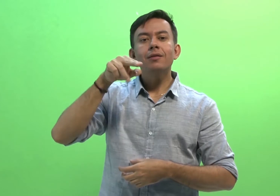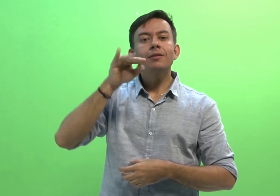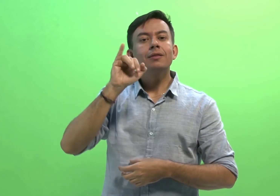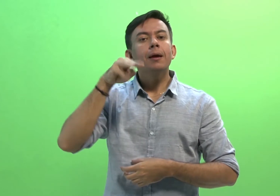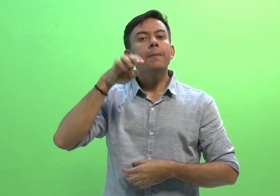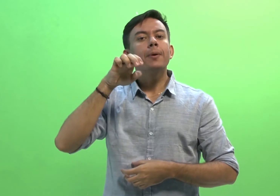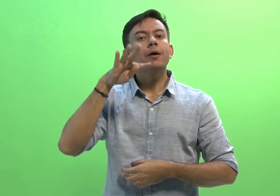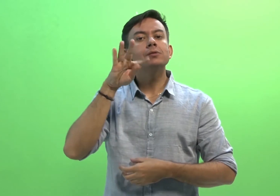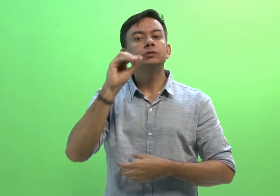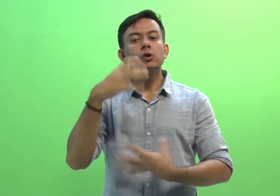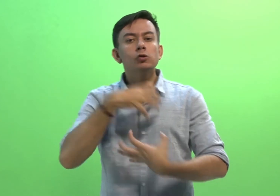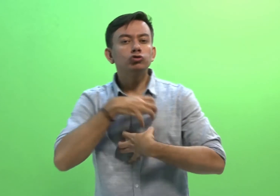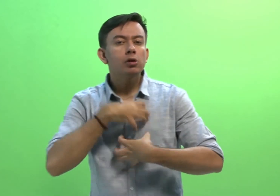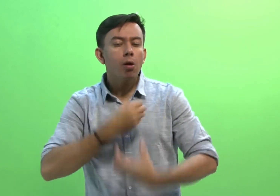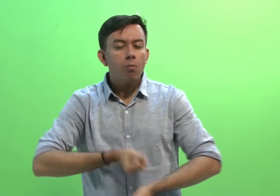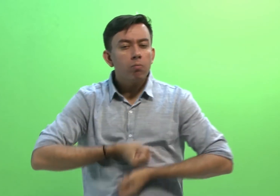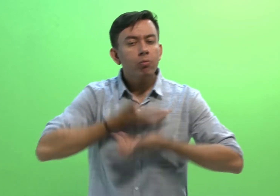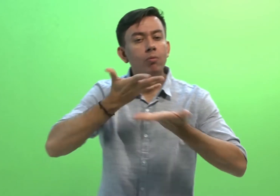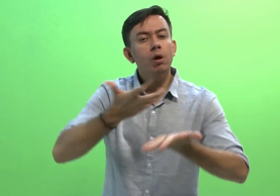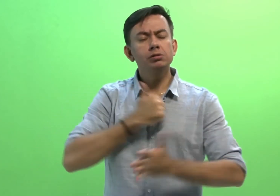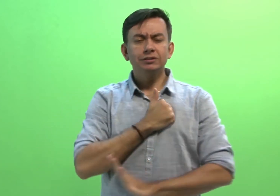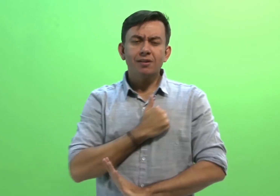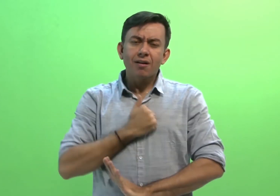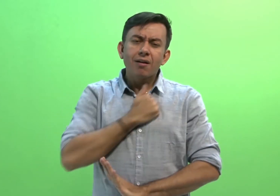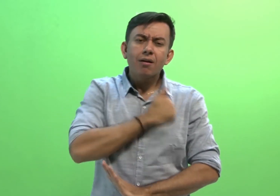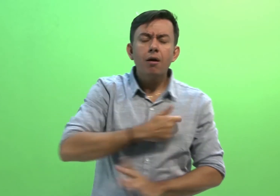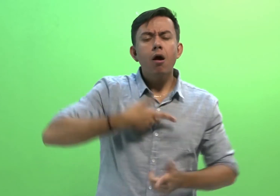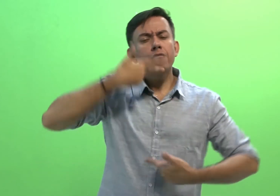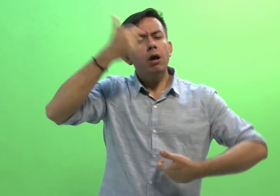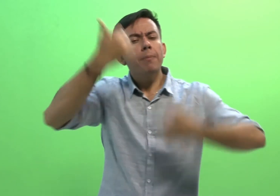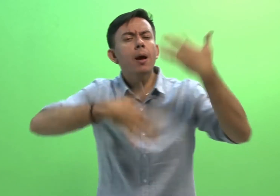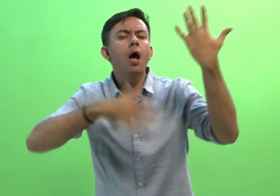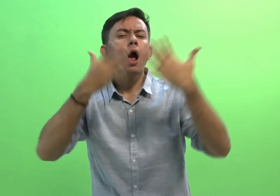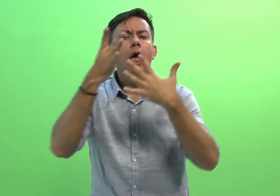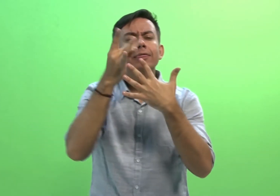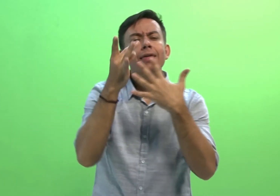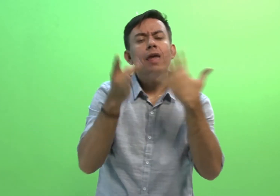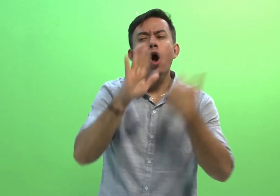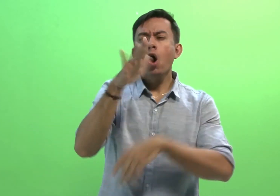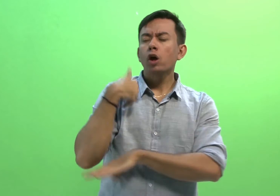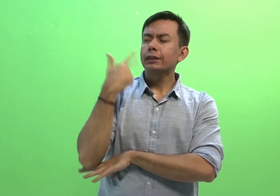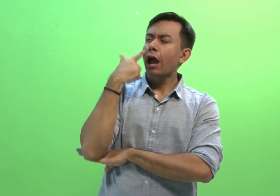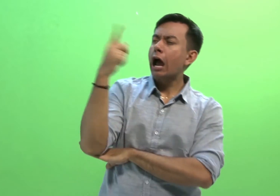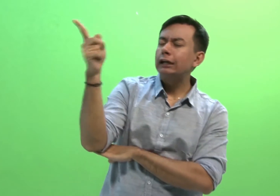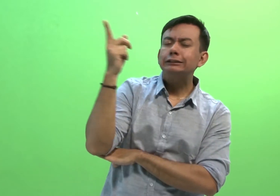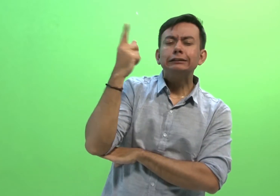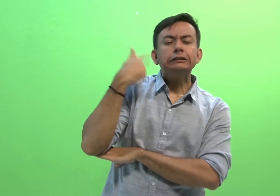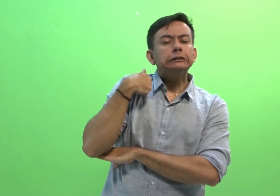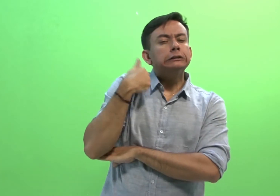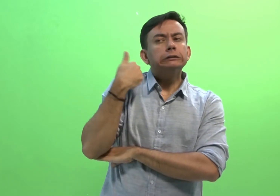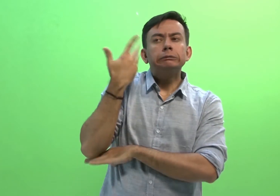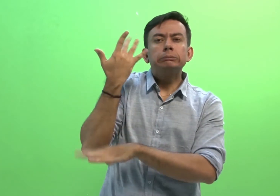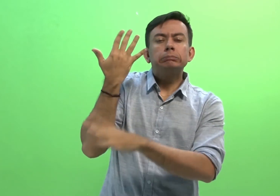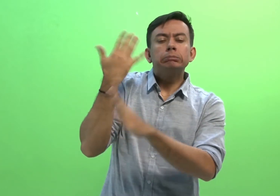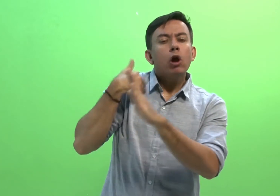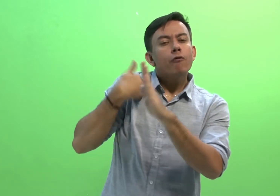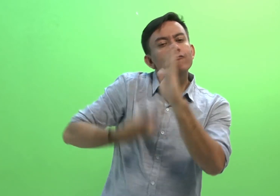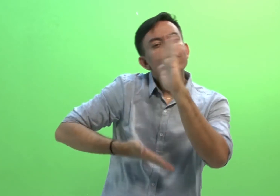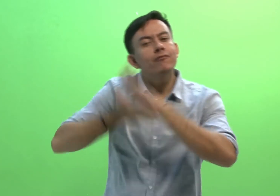os sentimentos, expor os sentimentos, saudade, mostrar detalhes, dizer que